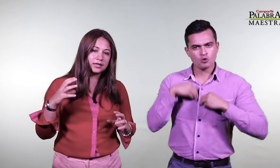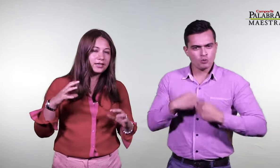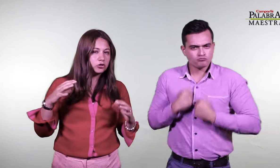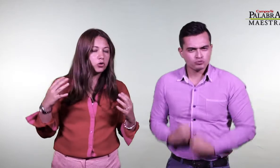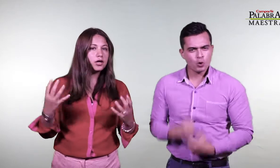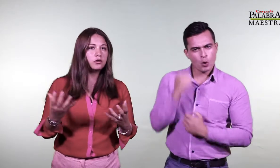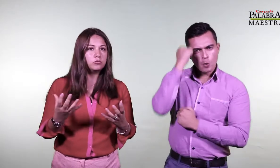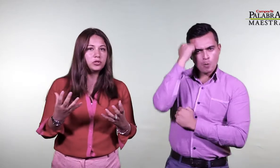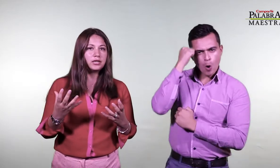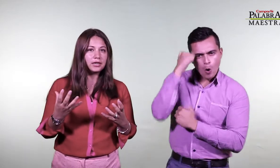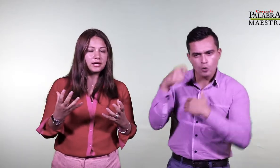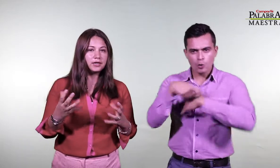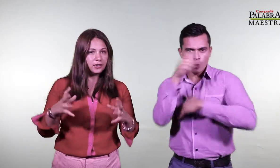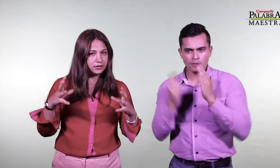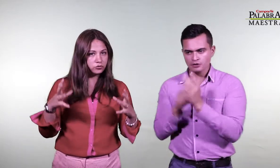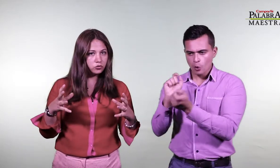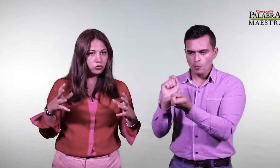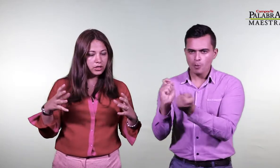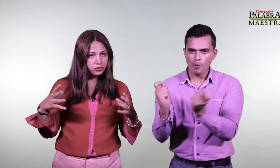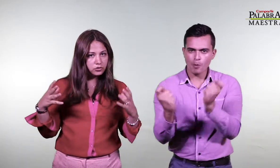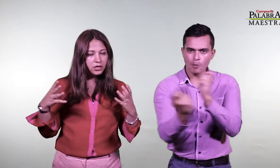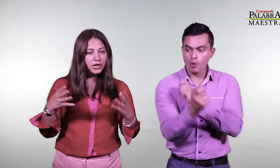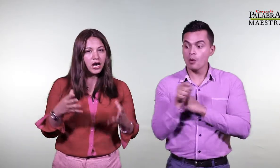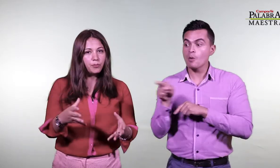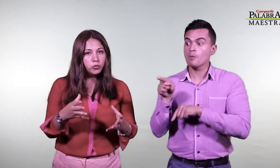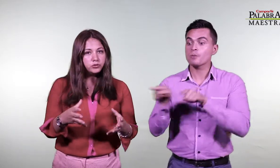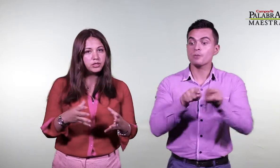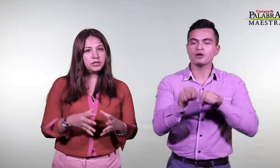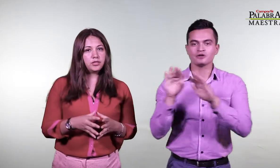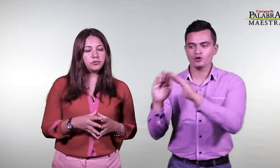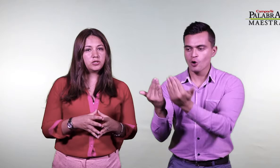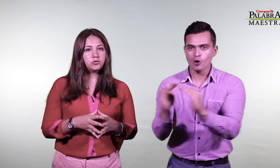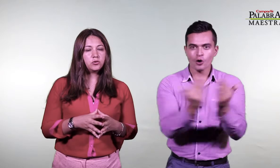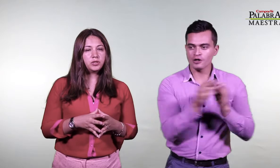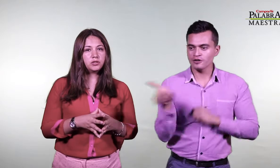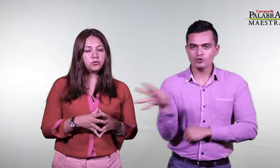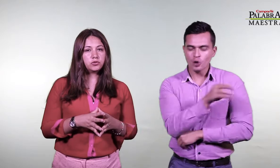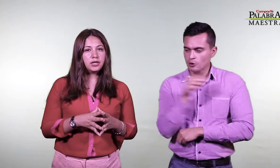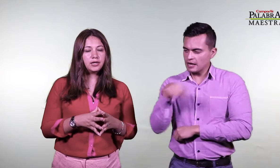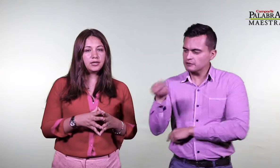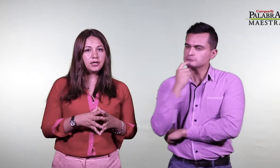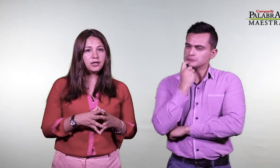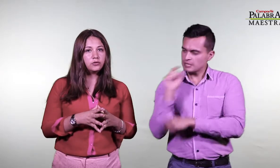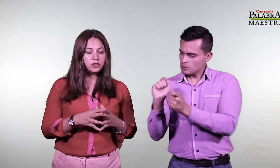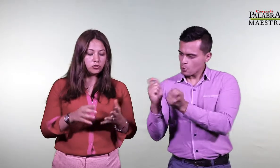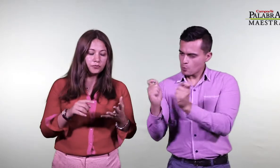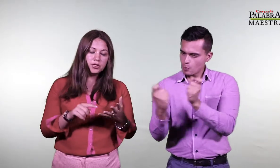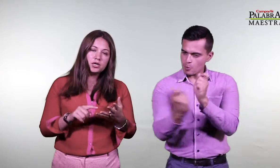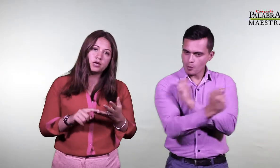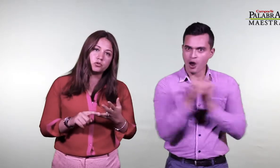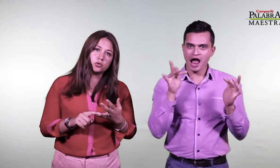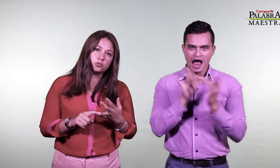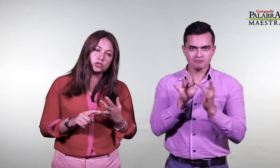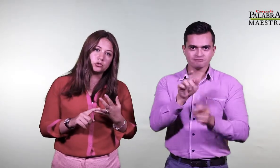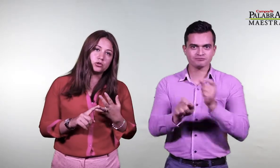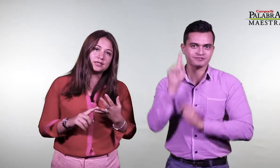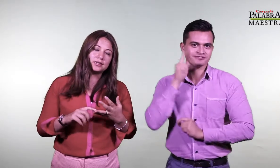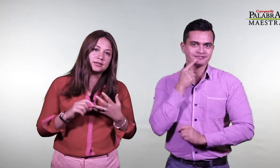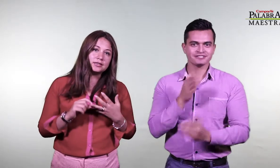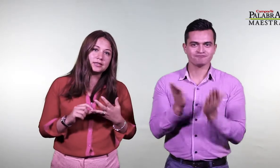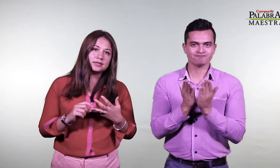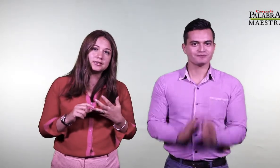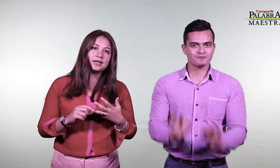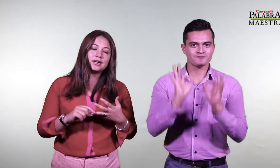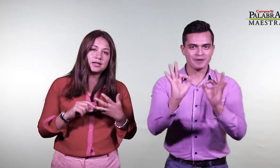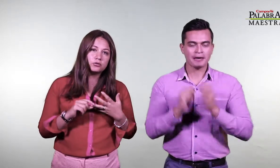pedagógicas y que toda la comunidad en general de esos colegios apunte, digamos, a estos objetivos de la calidad de la educación. Hemos propuesto